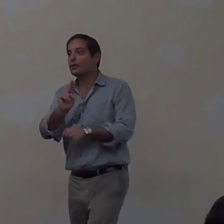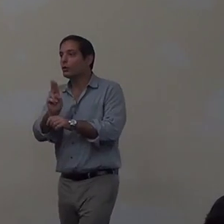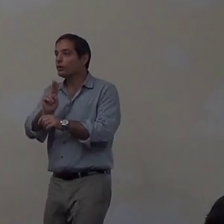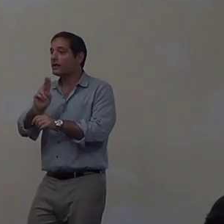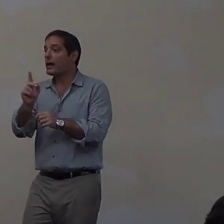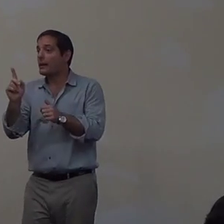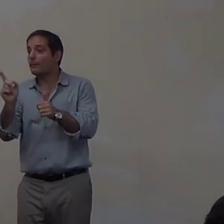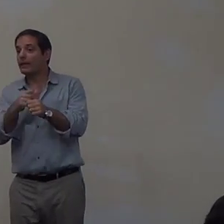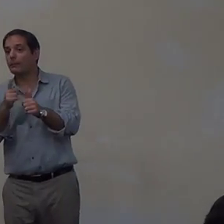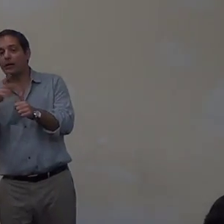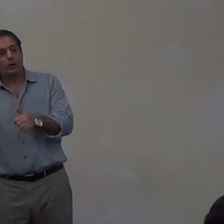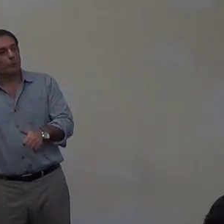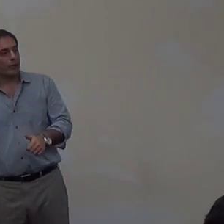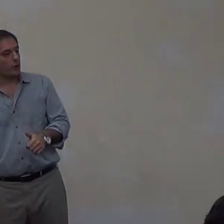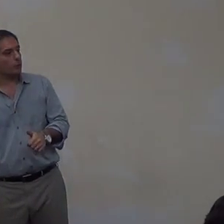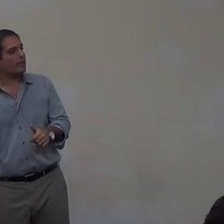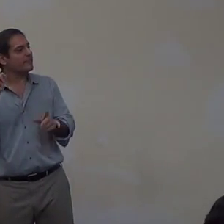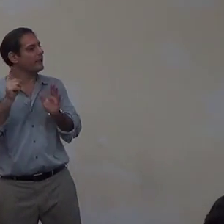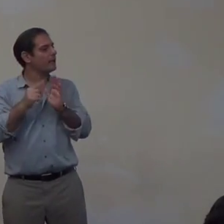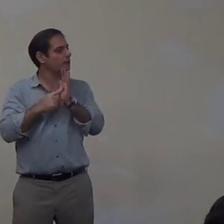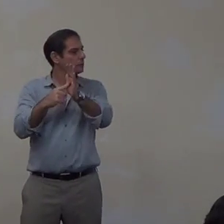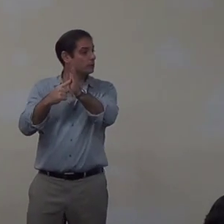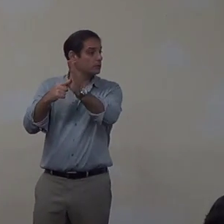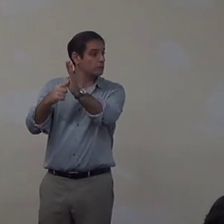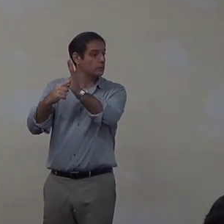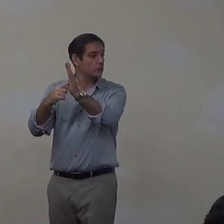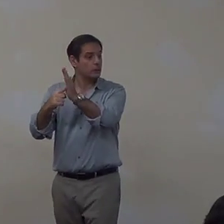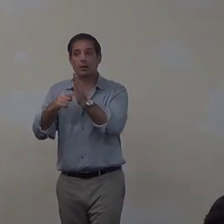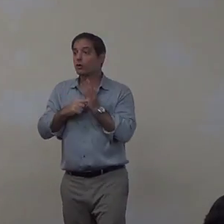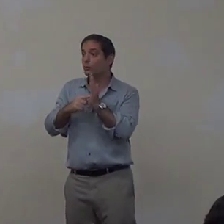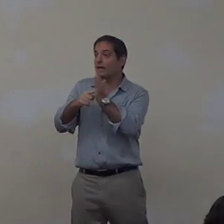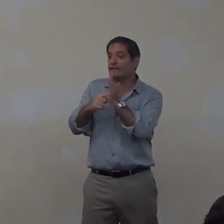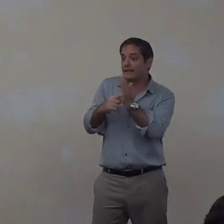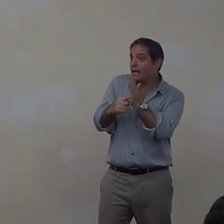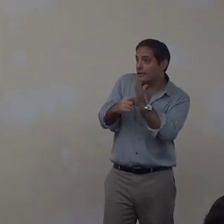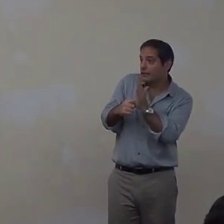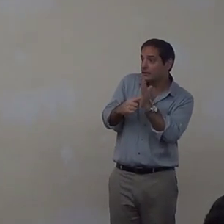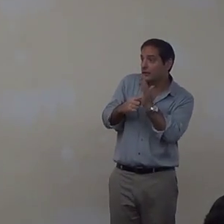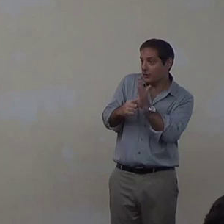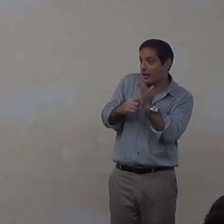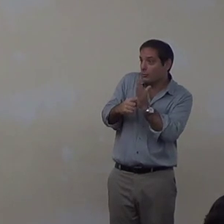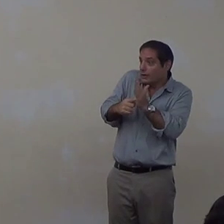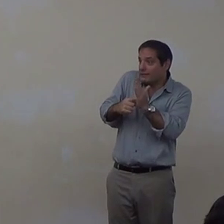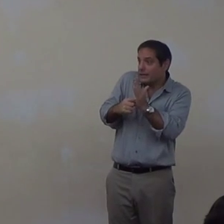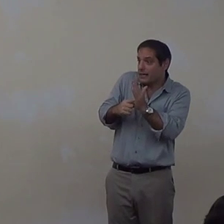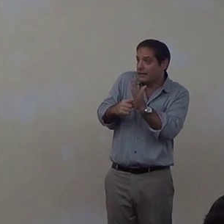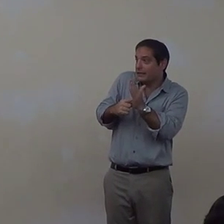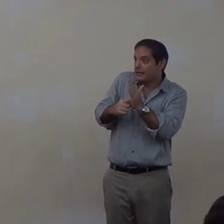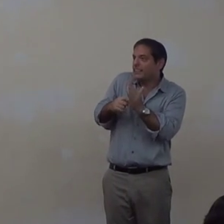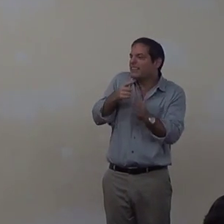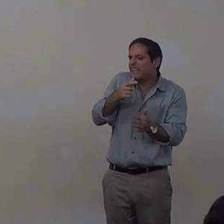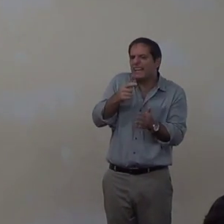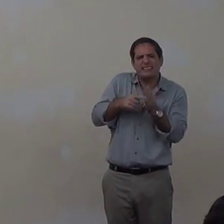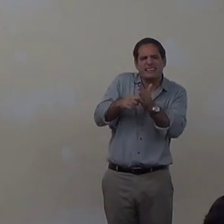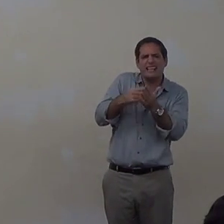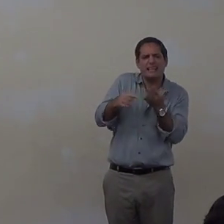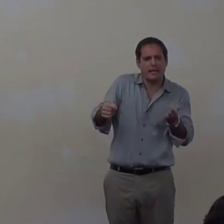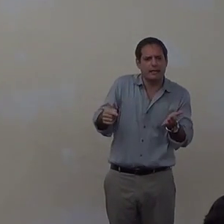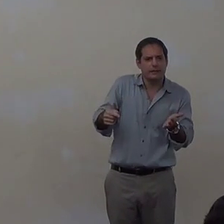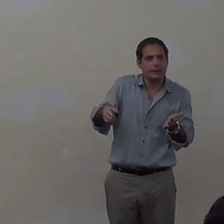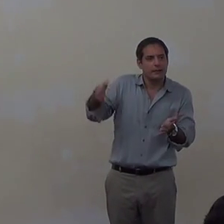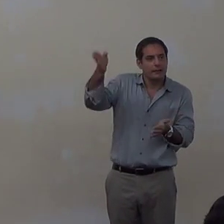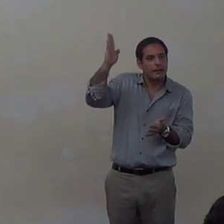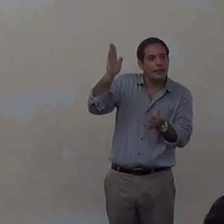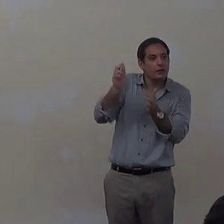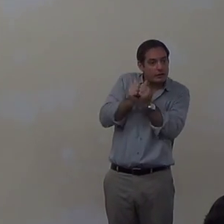Moisés lo usa primero como que, como una señal. Como una señal. ¿Ok? Como una señal. ¿De qué? ¿Señal de